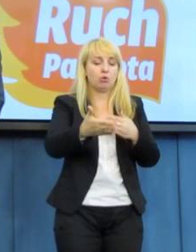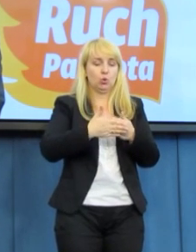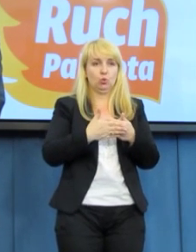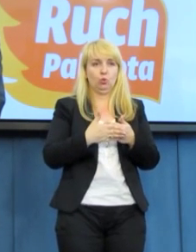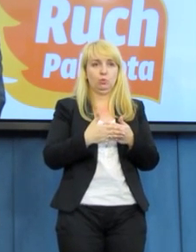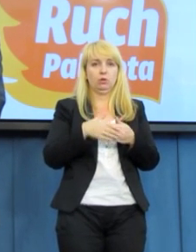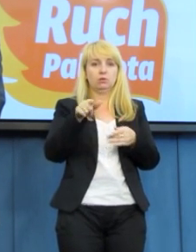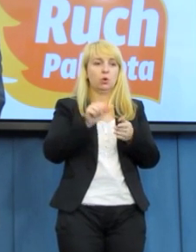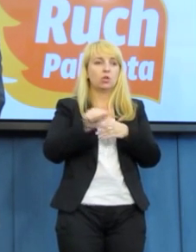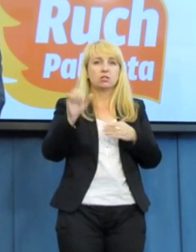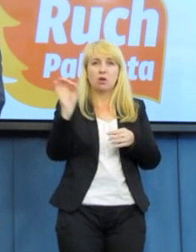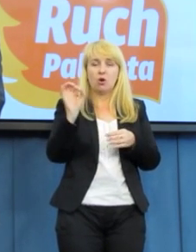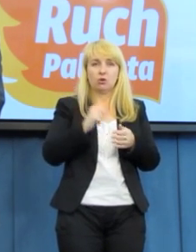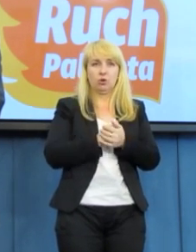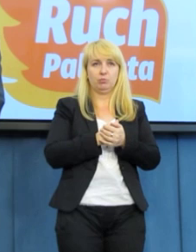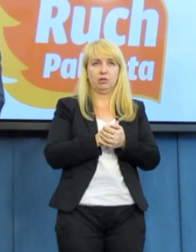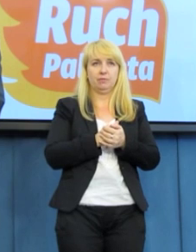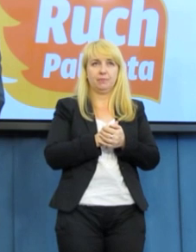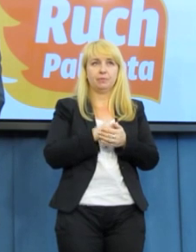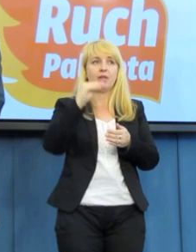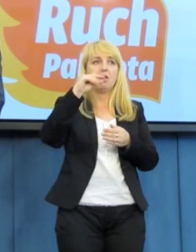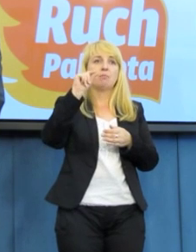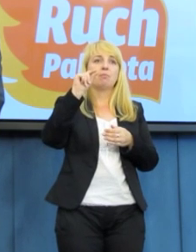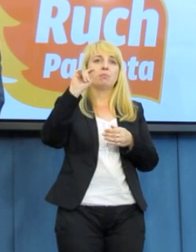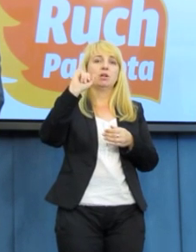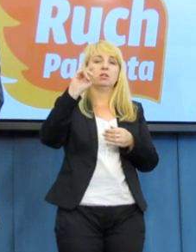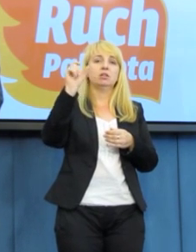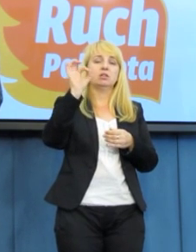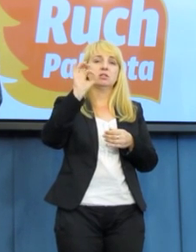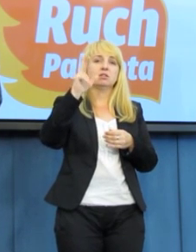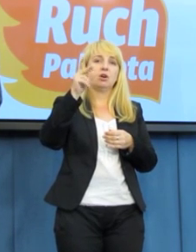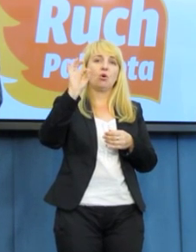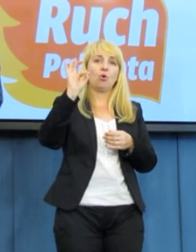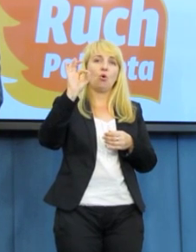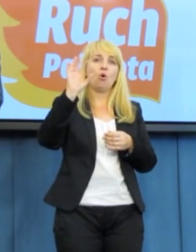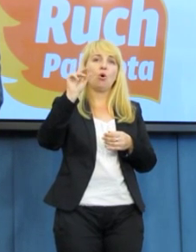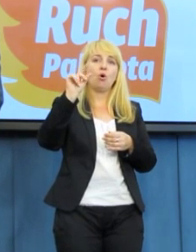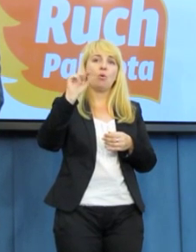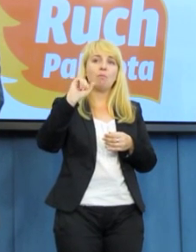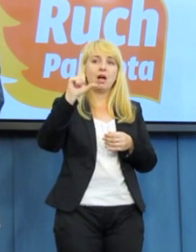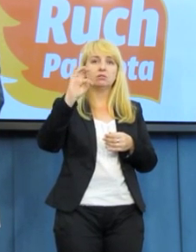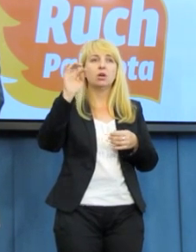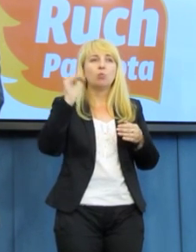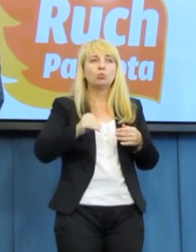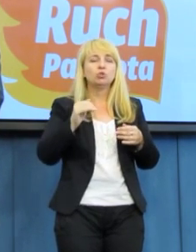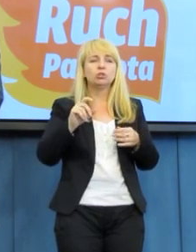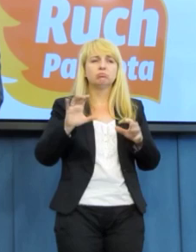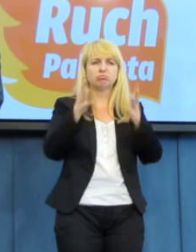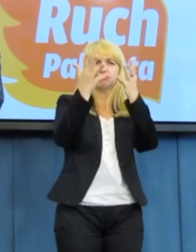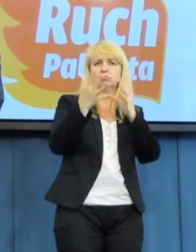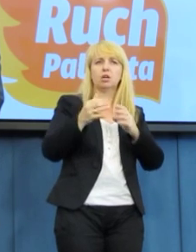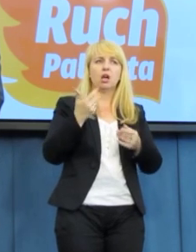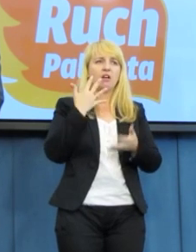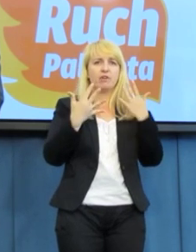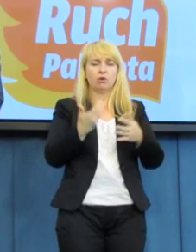jest skandaliczne. Episkopat powinien zaprotestować. Ja ze swojej strony wyślę list do Episkopatu Polski,